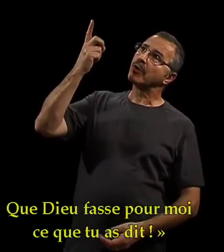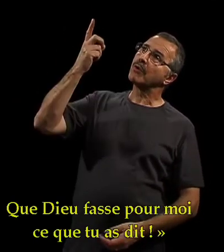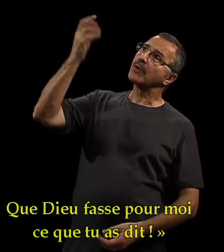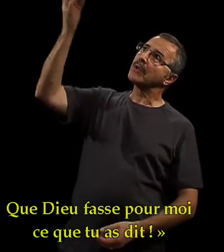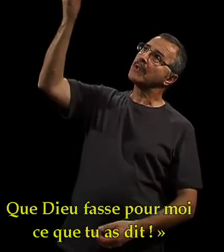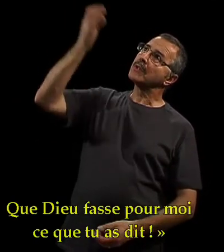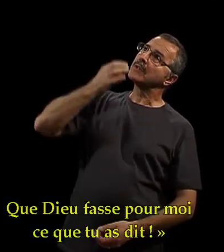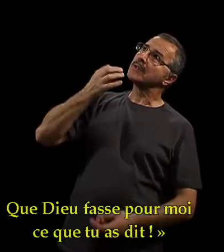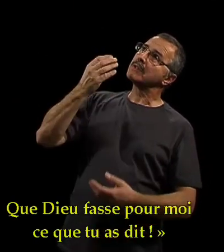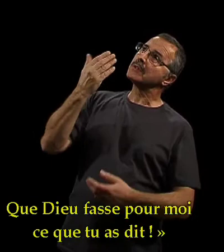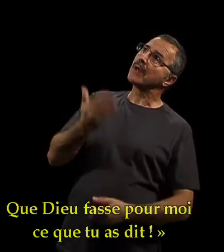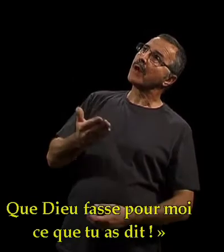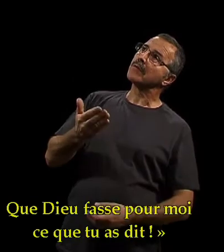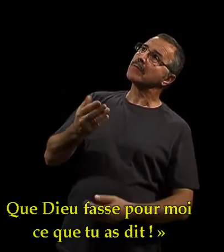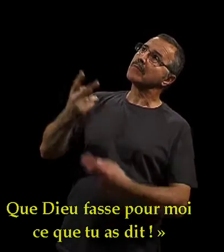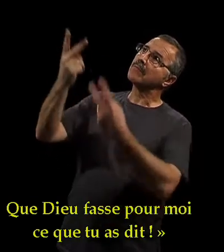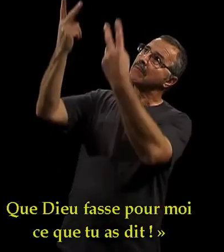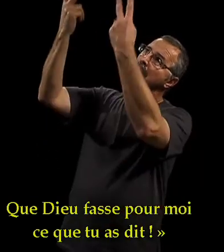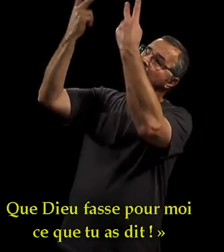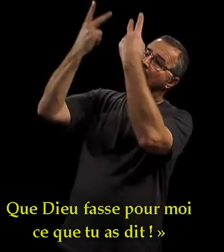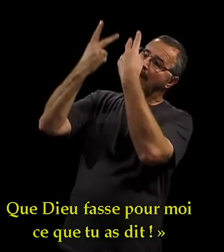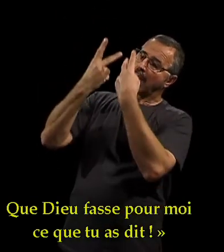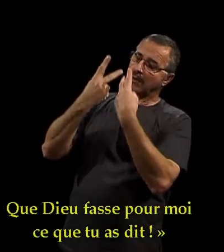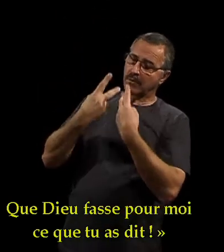Que Dieu fasse pour moi ce que tu as dit.